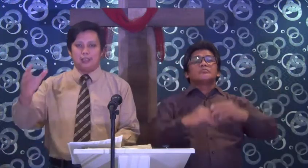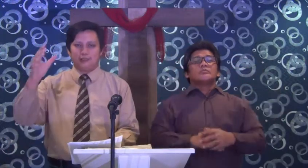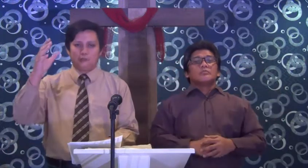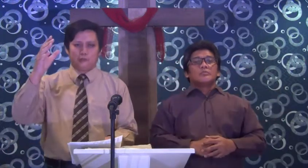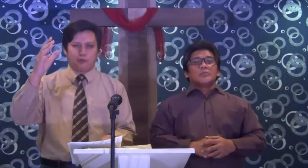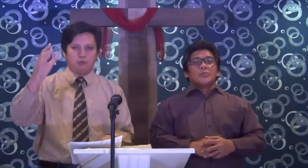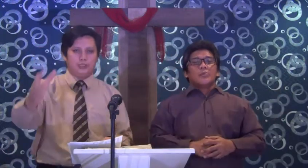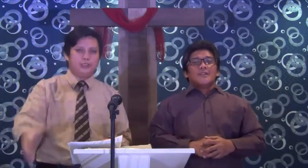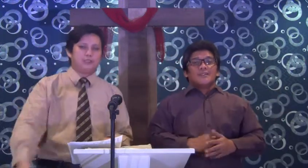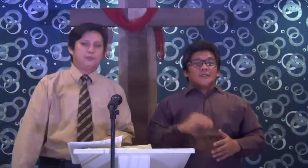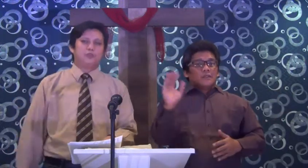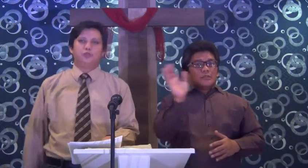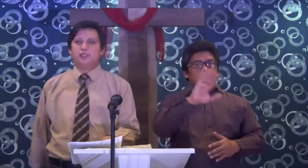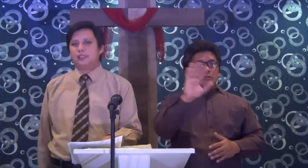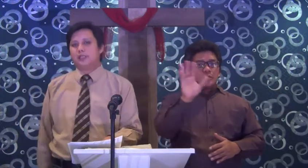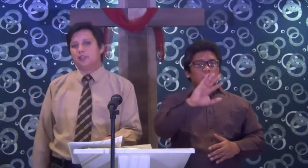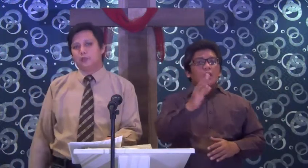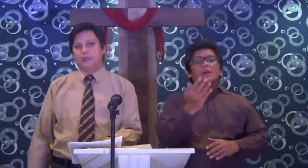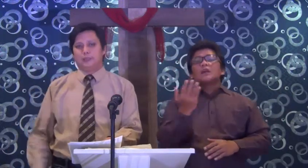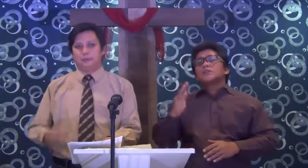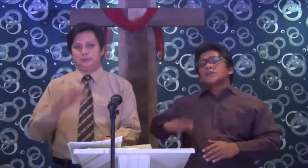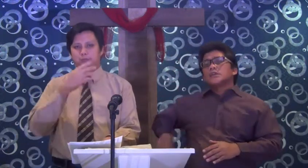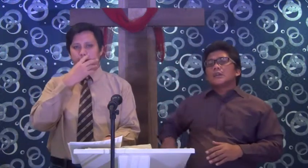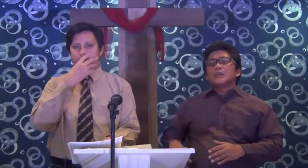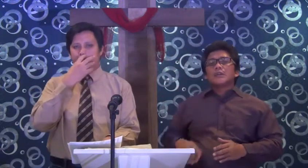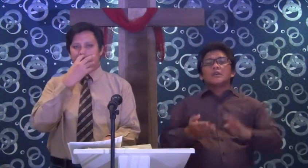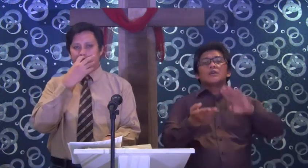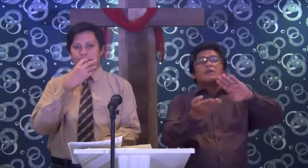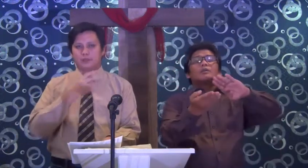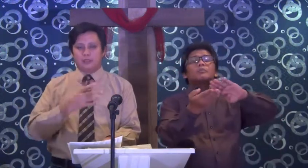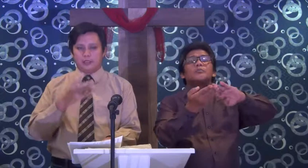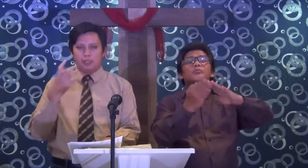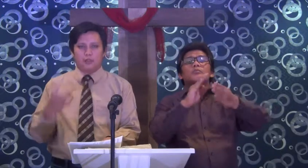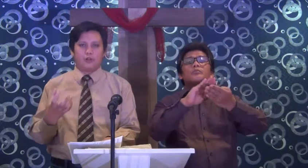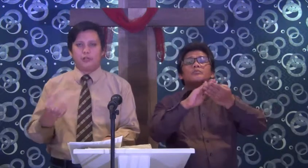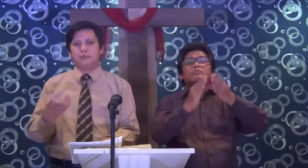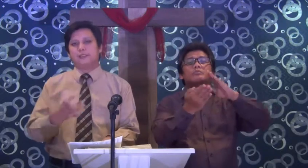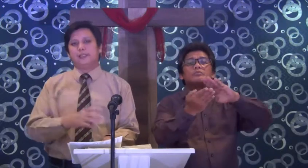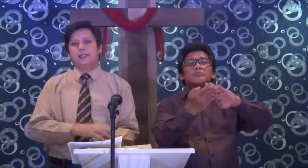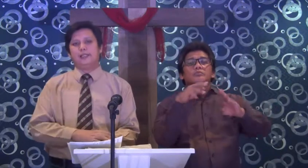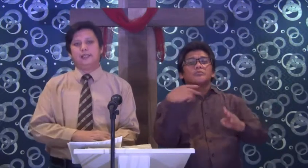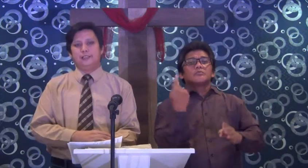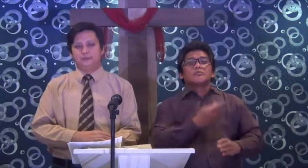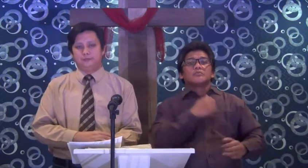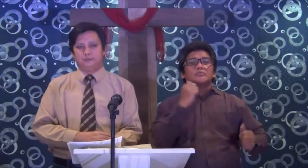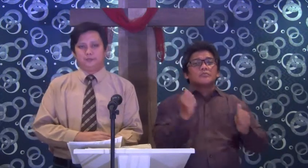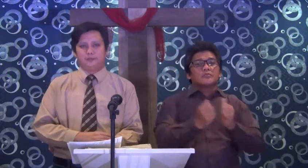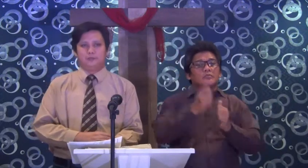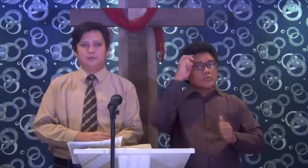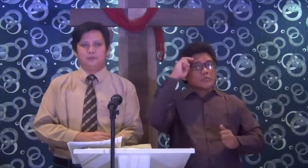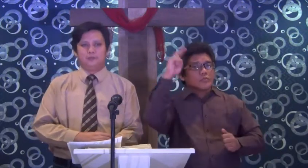Jangan tinggalkan komunitas persekutuan kita dengan Tuhan, dengan orang-orang percaya lain,